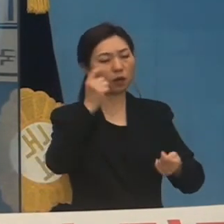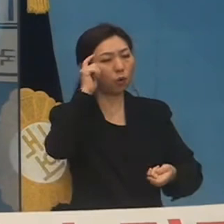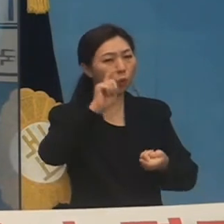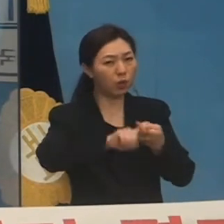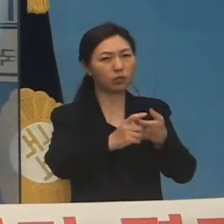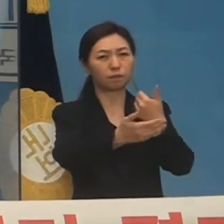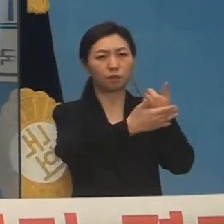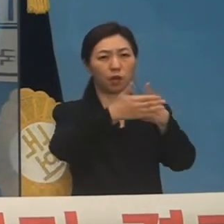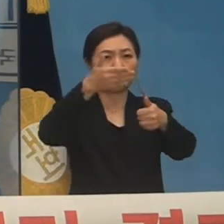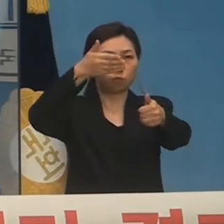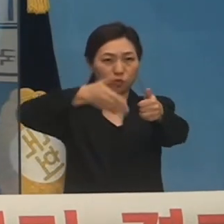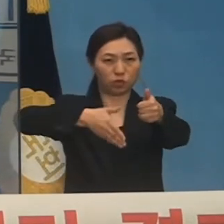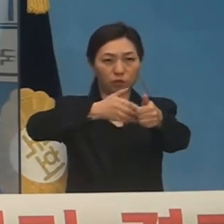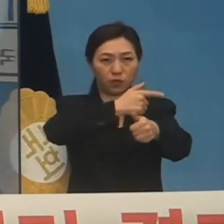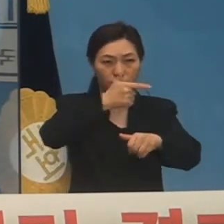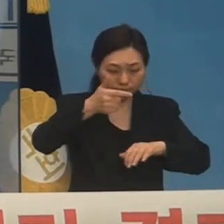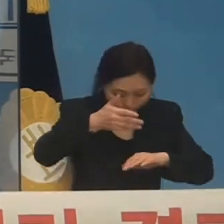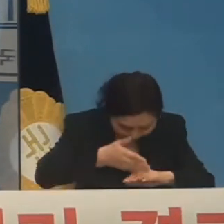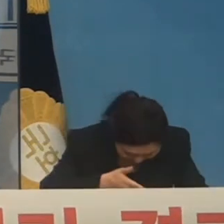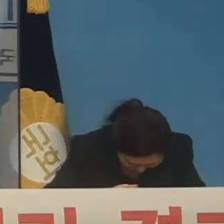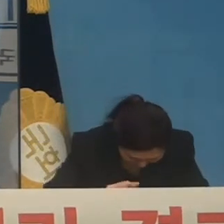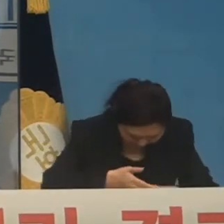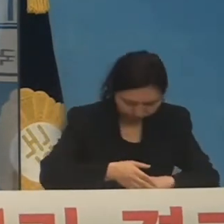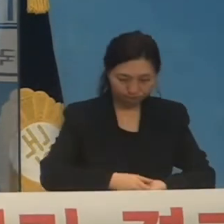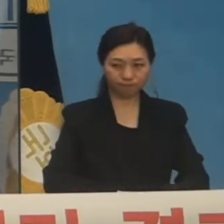부탁드립니다. 감사합니다.